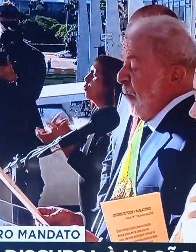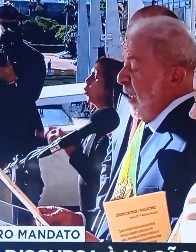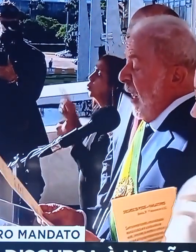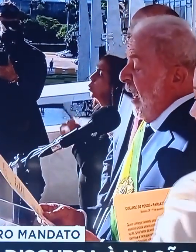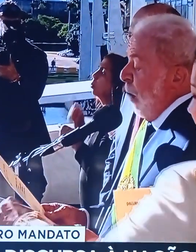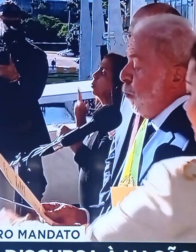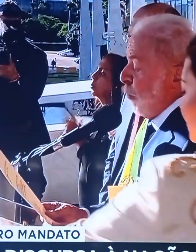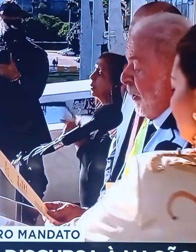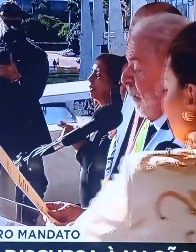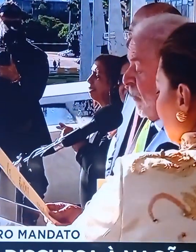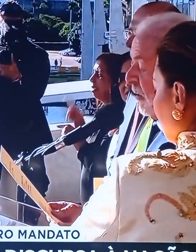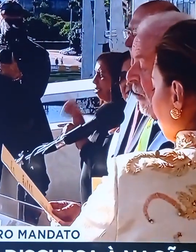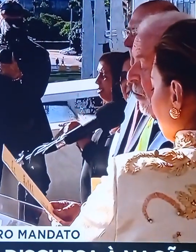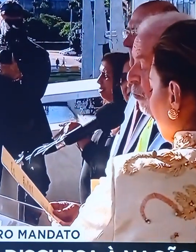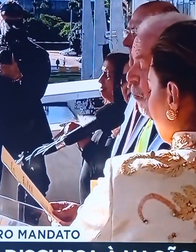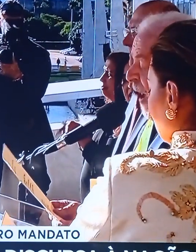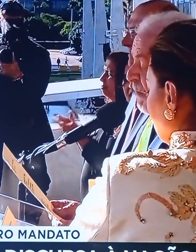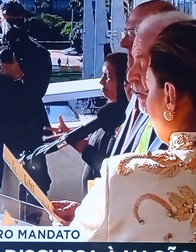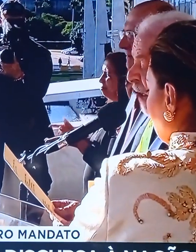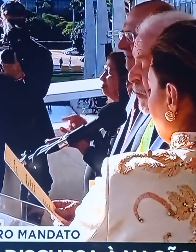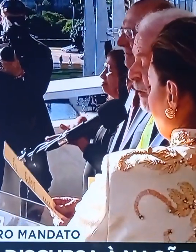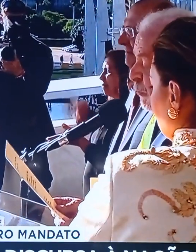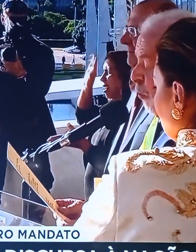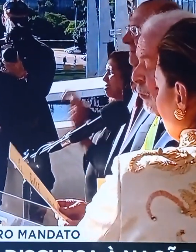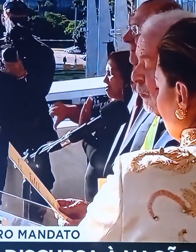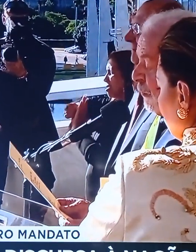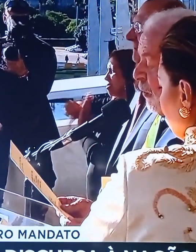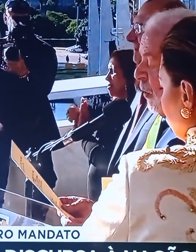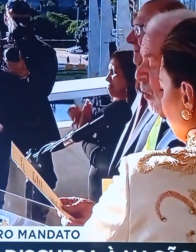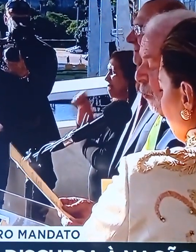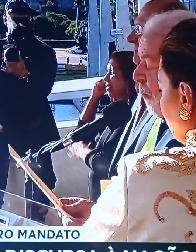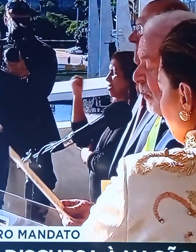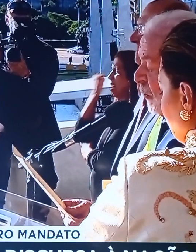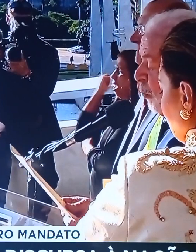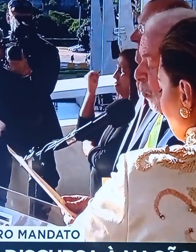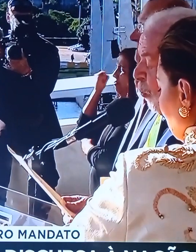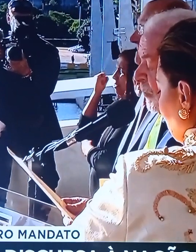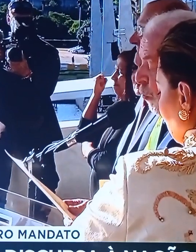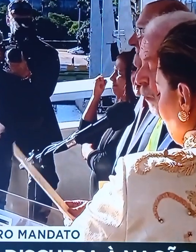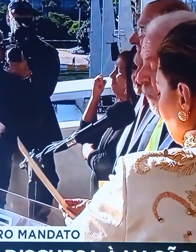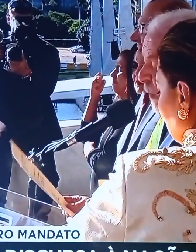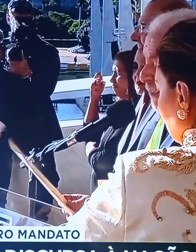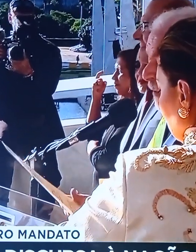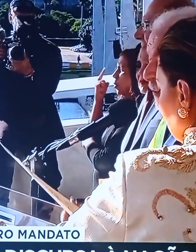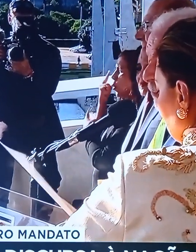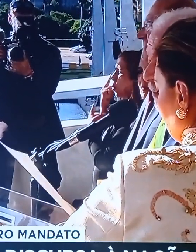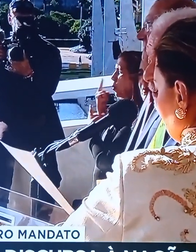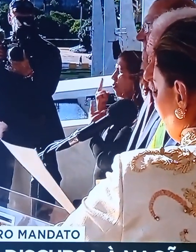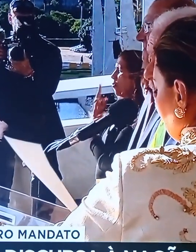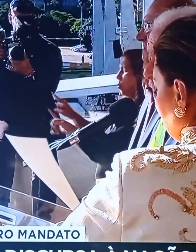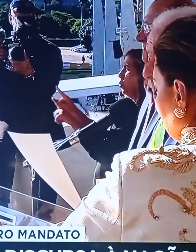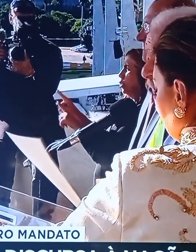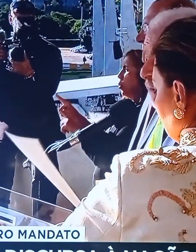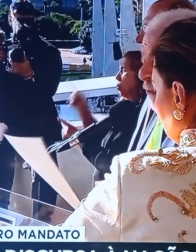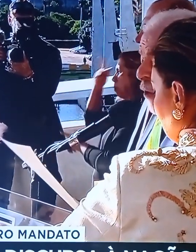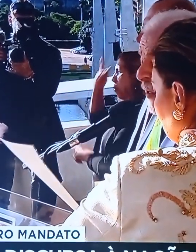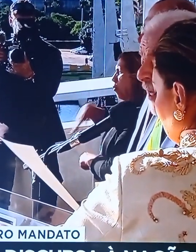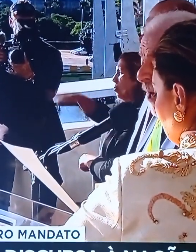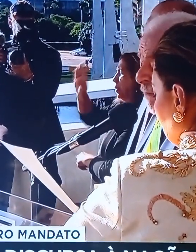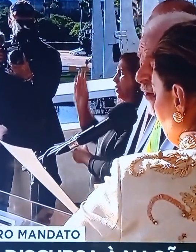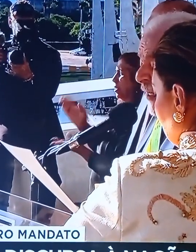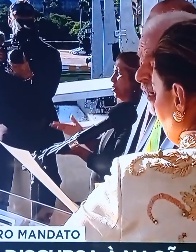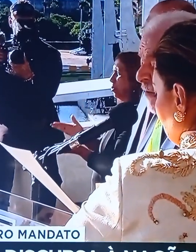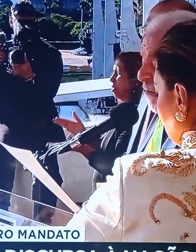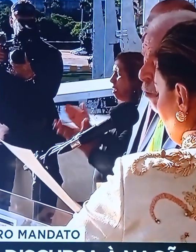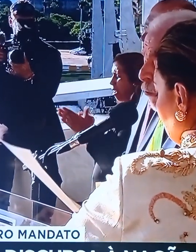da fome é um crime, o mais grave de todos cometido contra o povo brasileiro. A fome